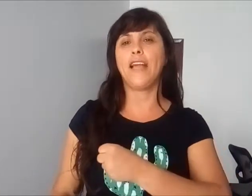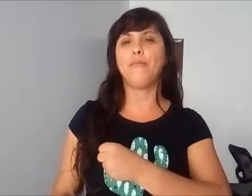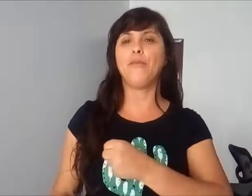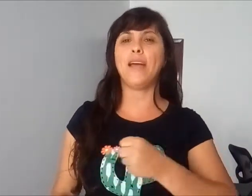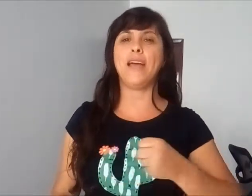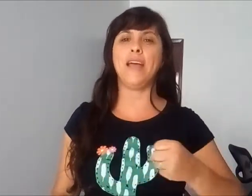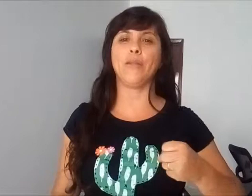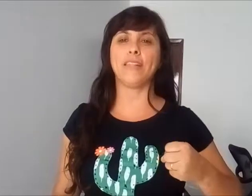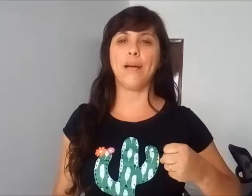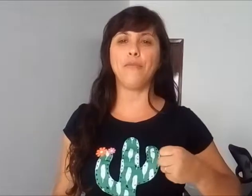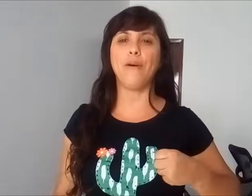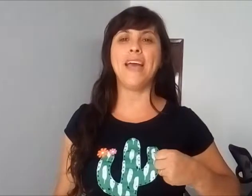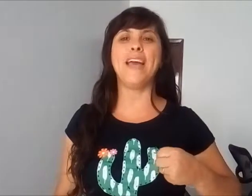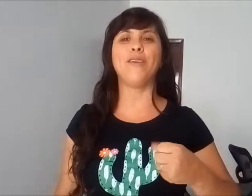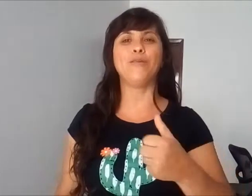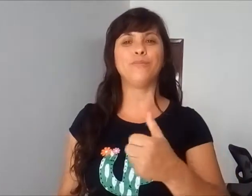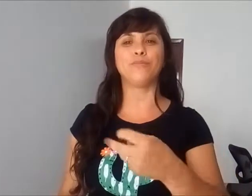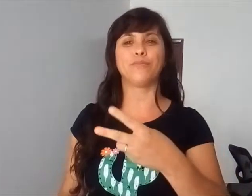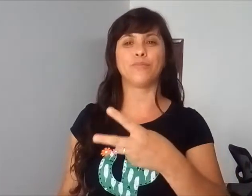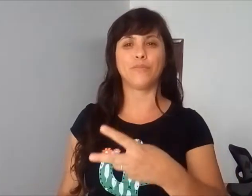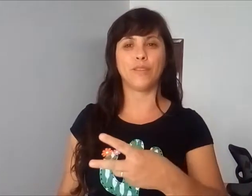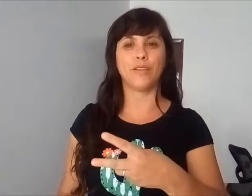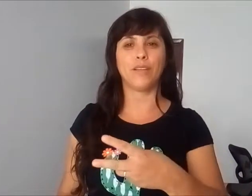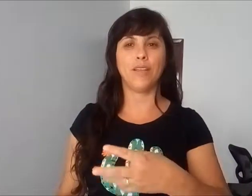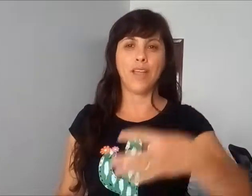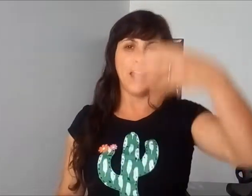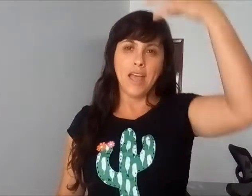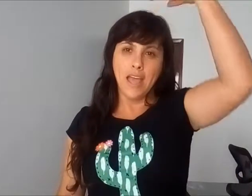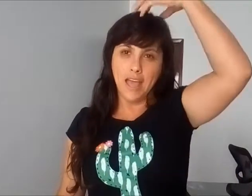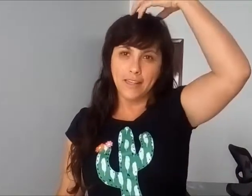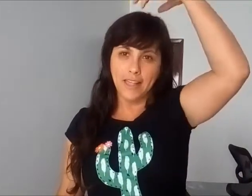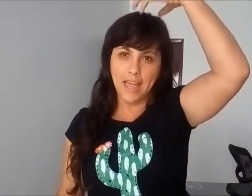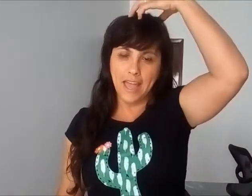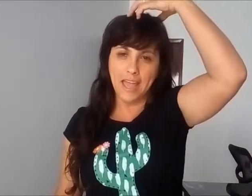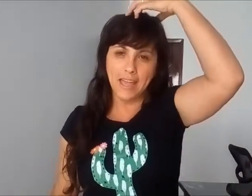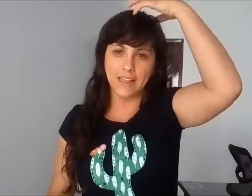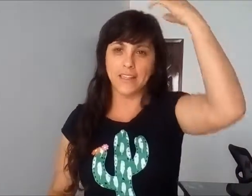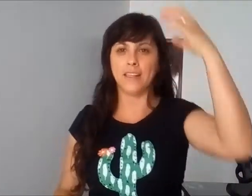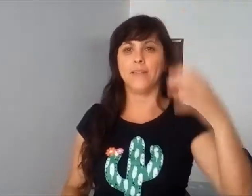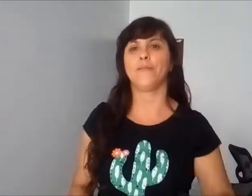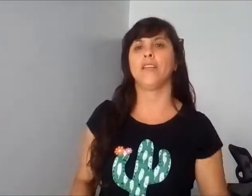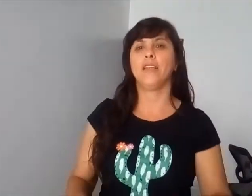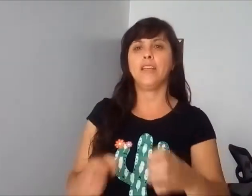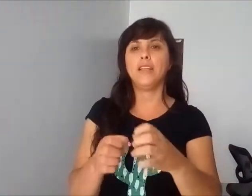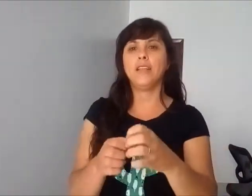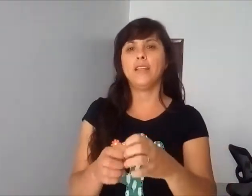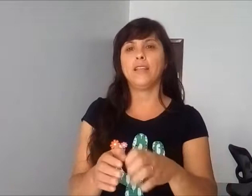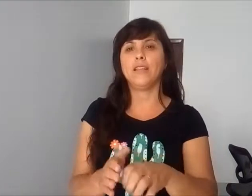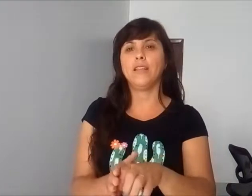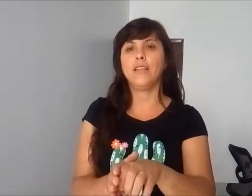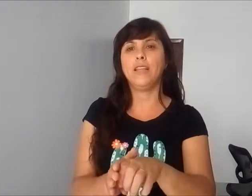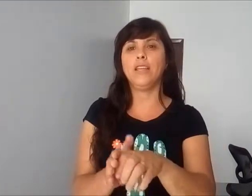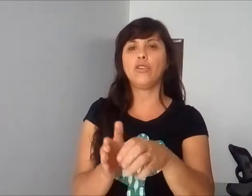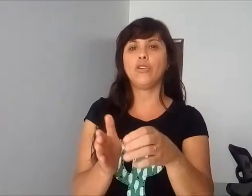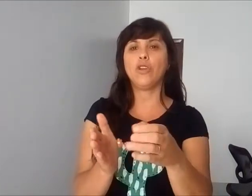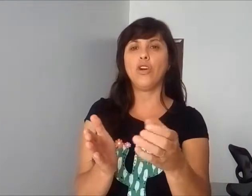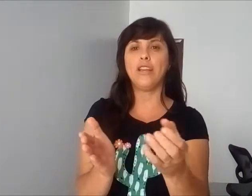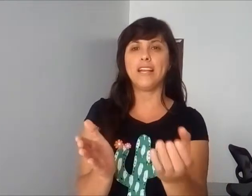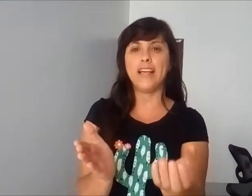samuel tammo el rey e crônica